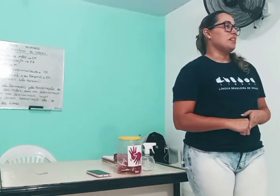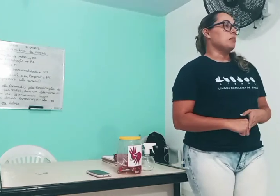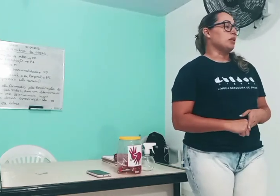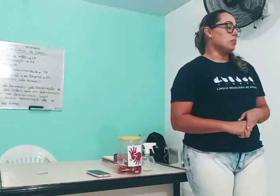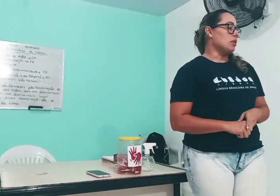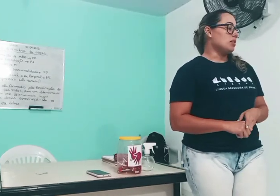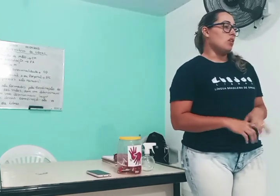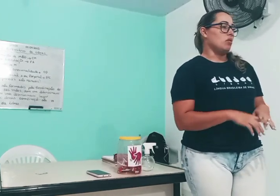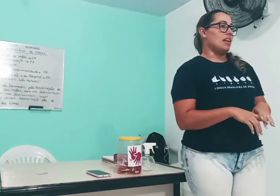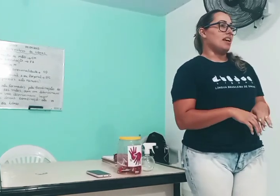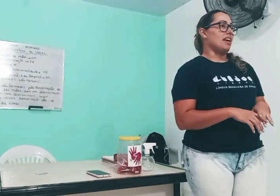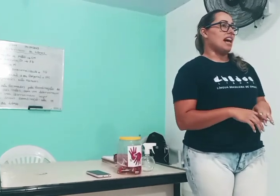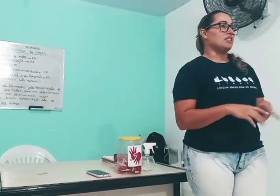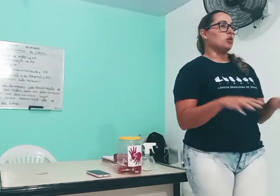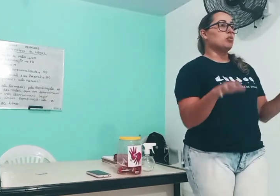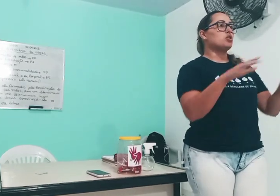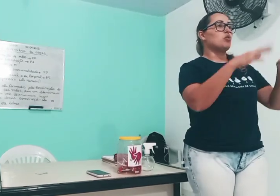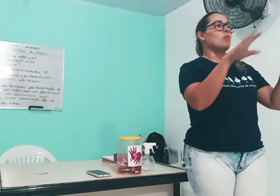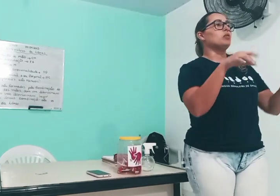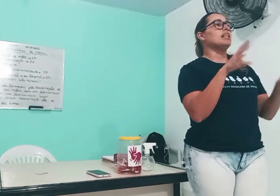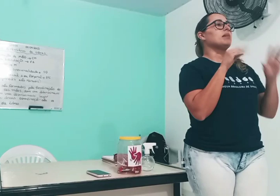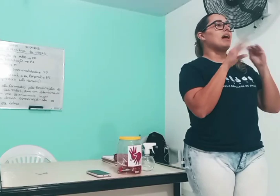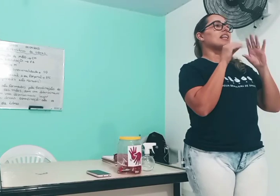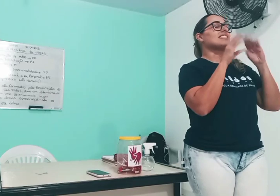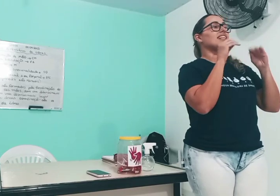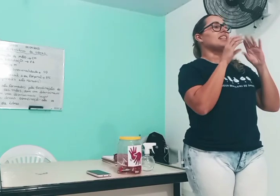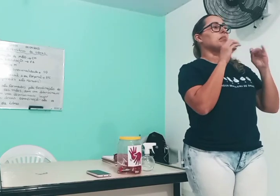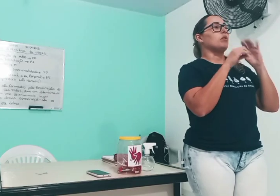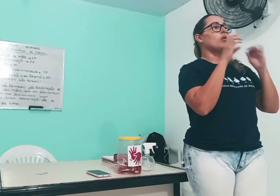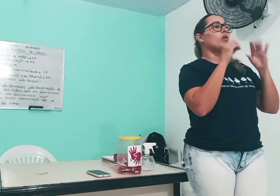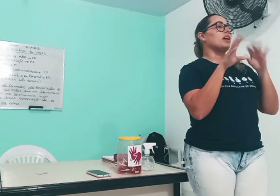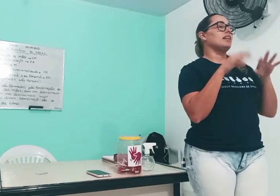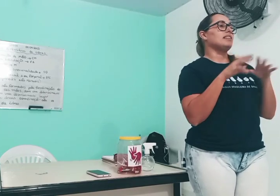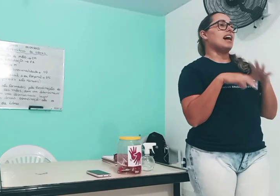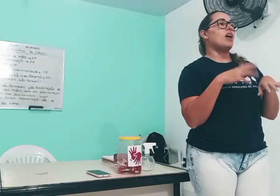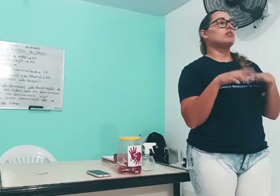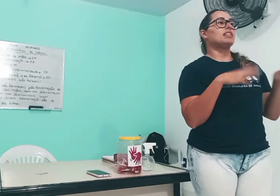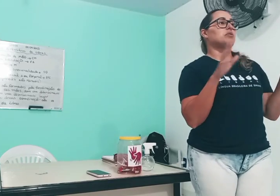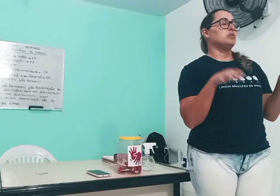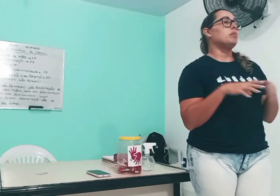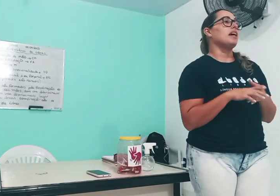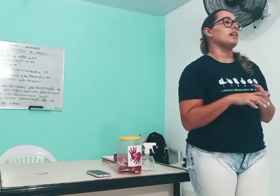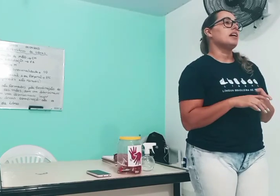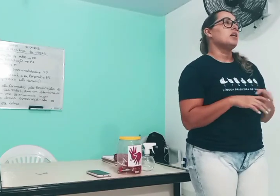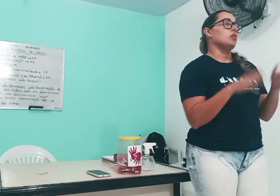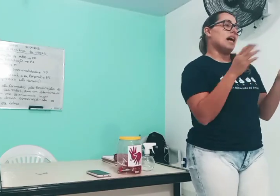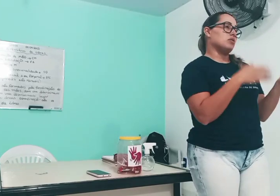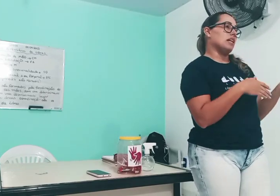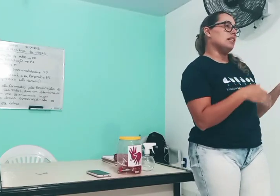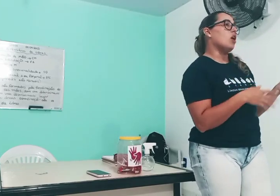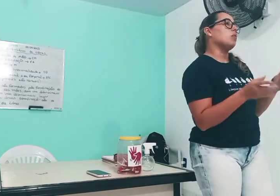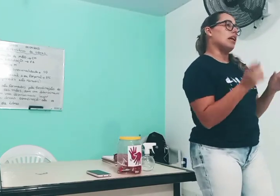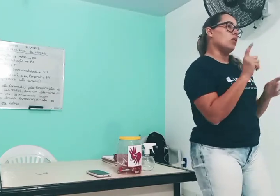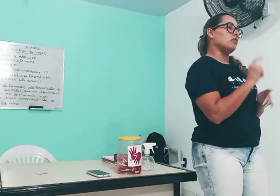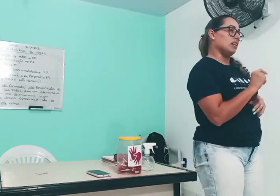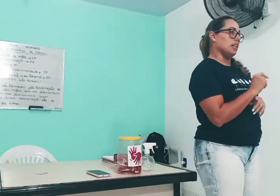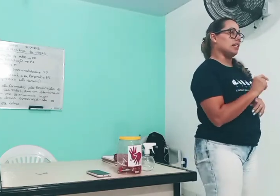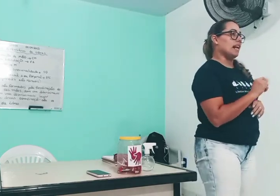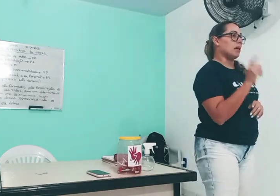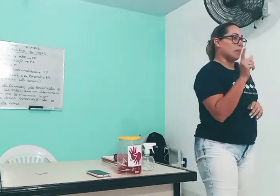Porque muitos não. Todo mundo se comunica balançando a boca e tal, mas tá tudo bem. No caso dele não, porque ele ouvia, né? Ele tá